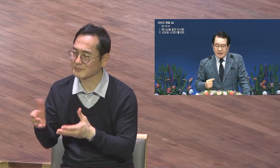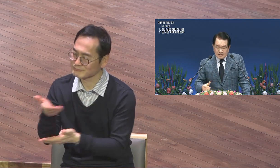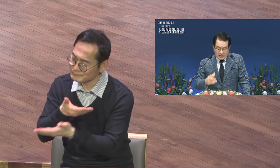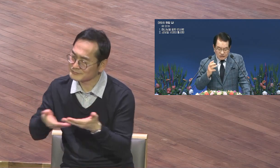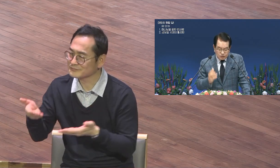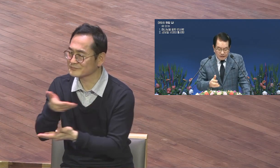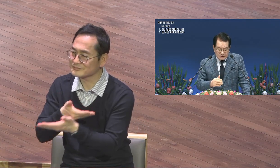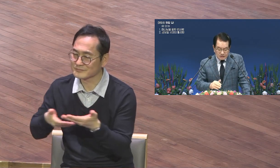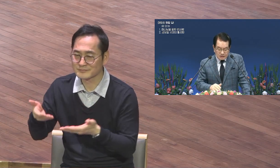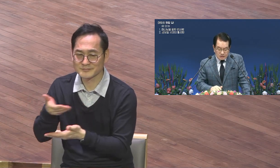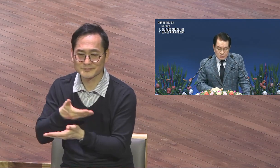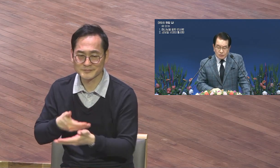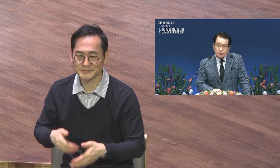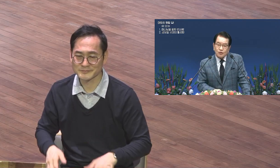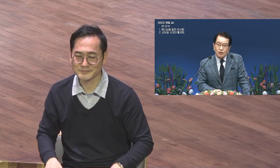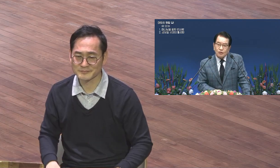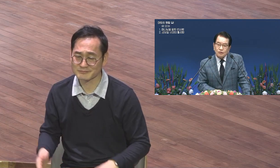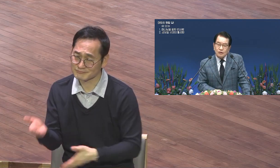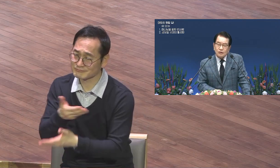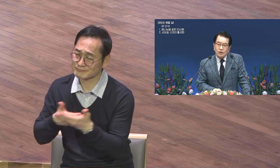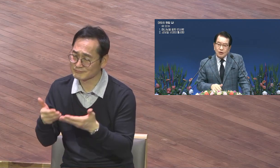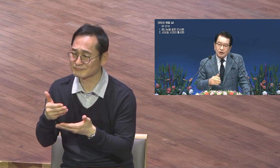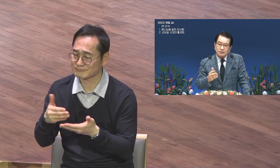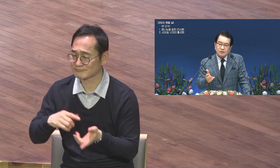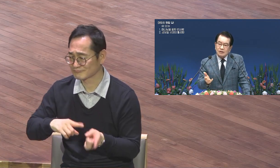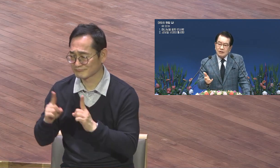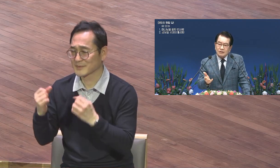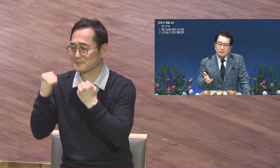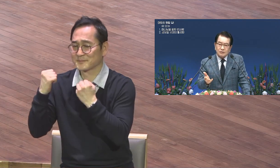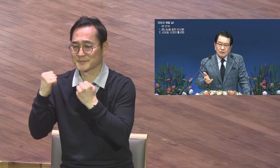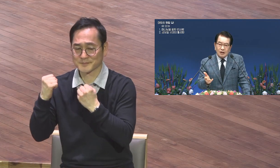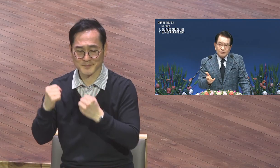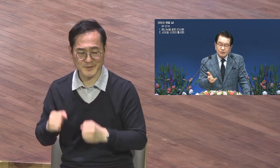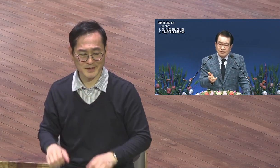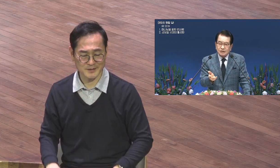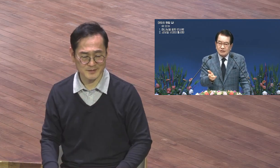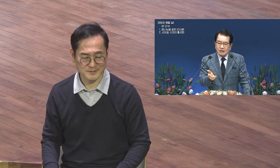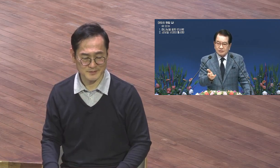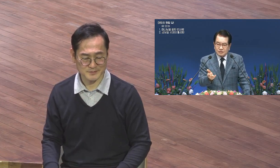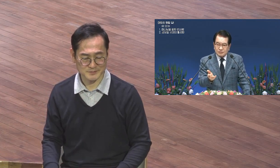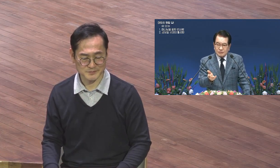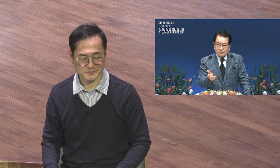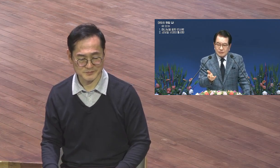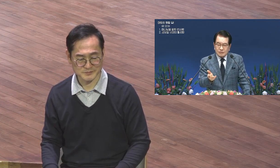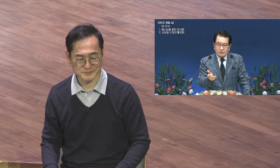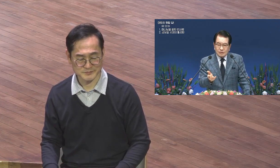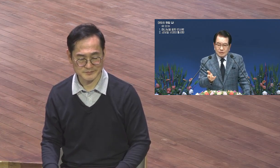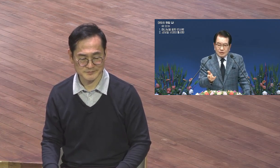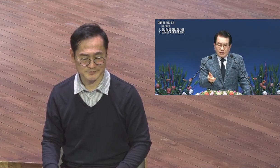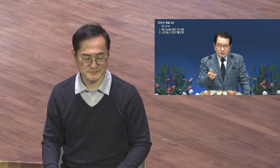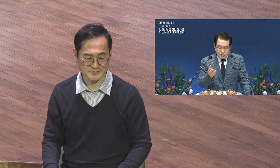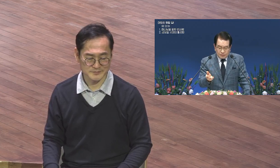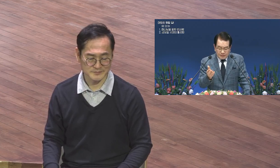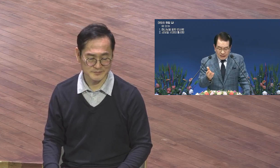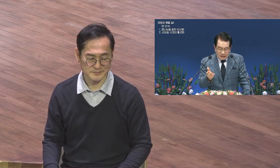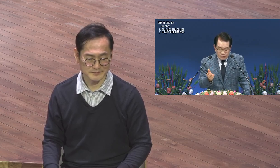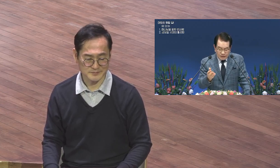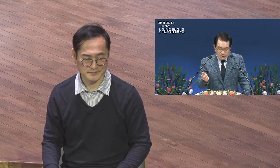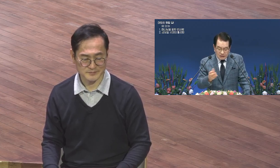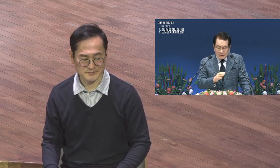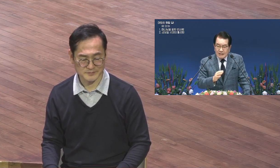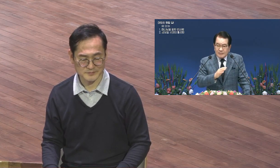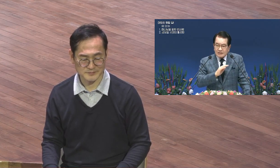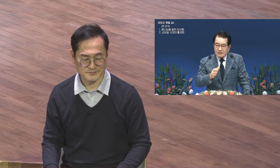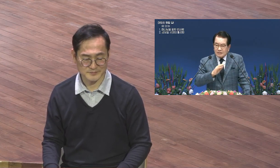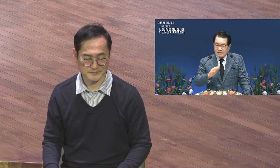좀 불편했던 거 다 치유받는 시간 그리고 토요일 오전에는 핵심 시작하죠. 핵심 9시부터 시작하잖아. 9시부터 바로